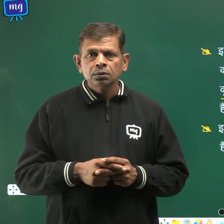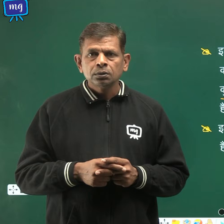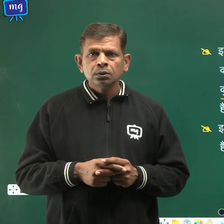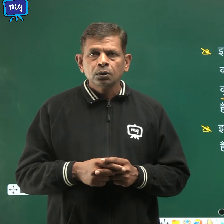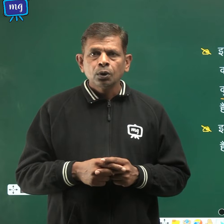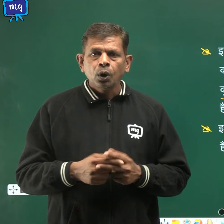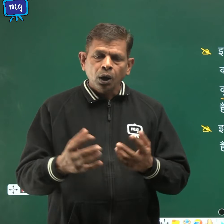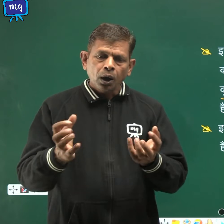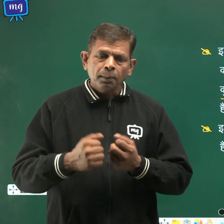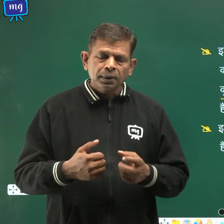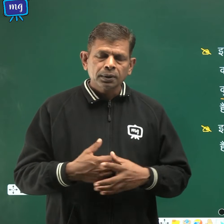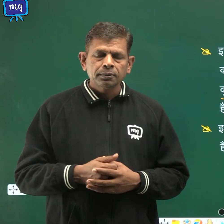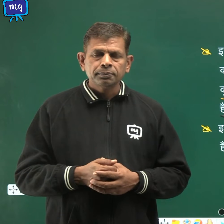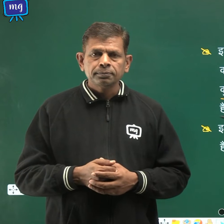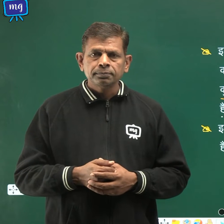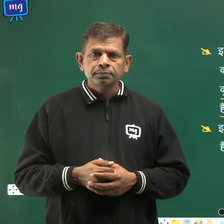अर्जित कर लेती है।